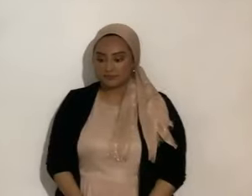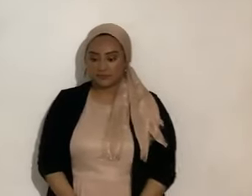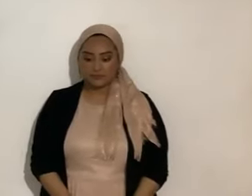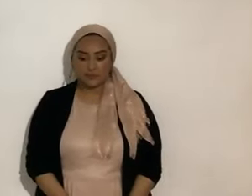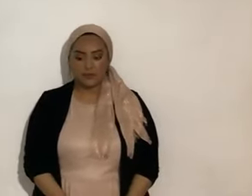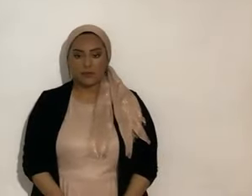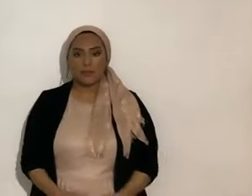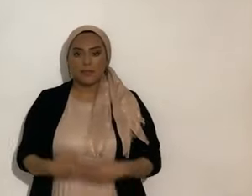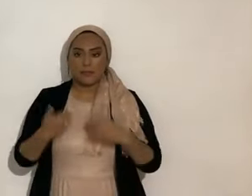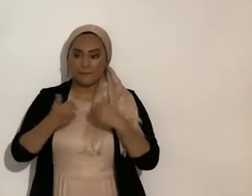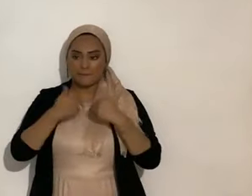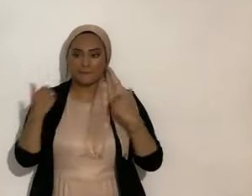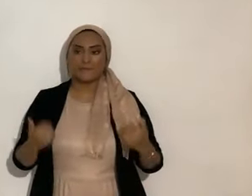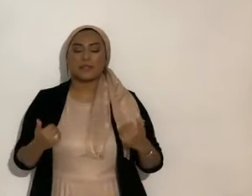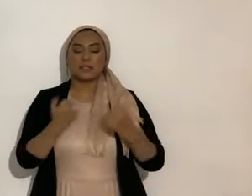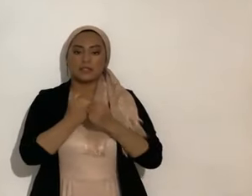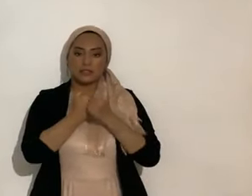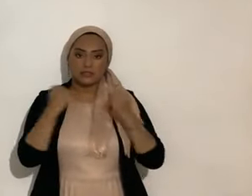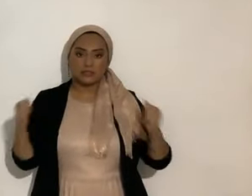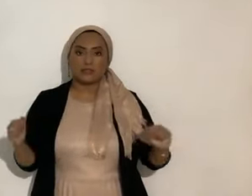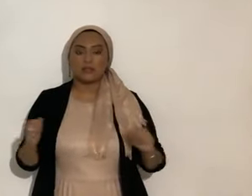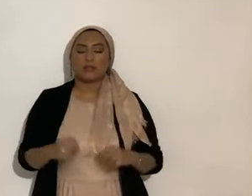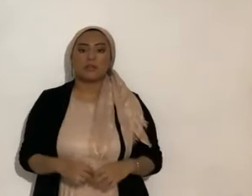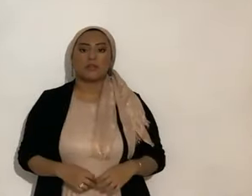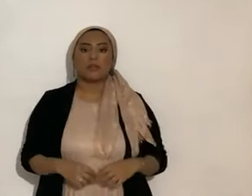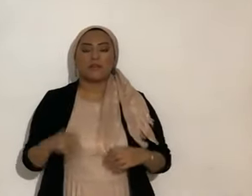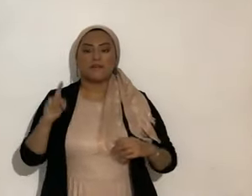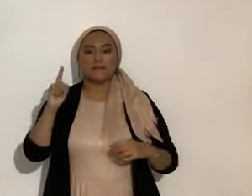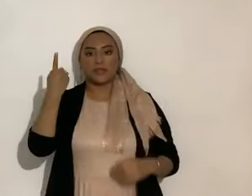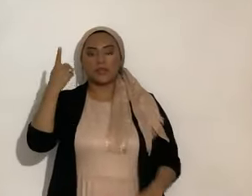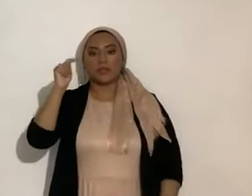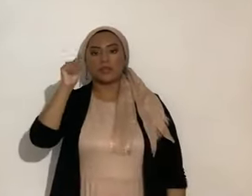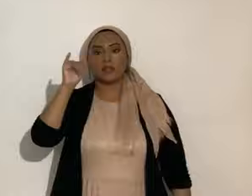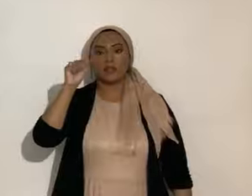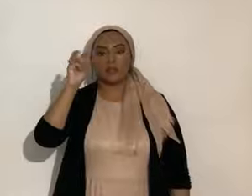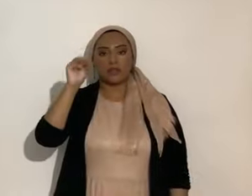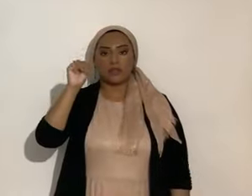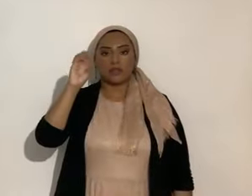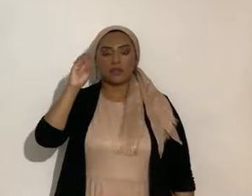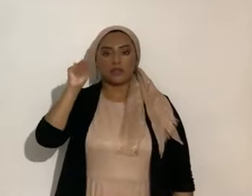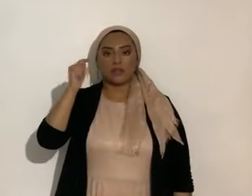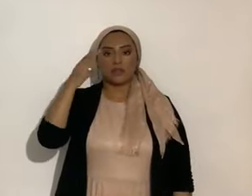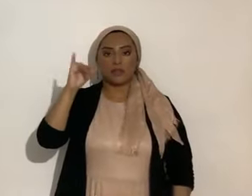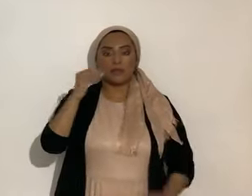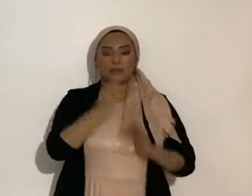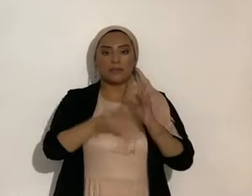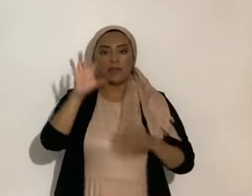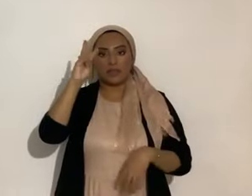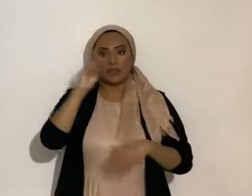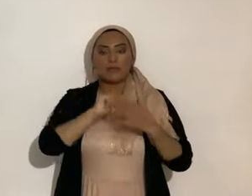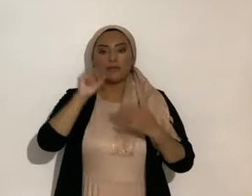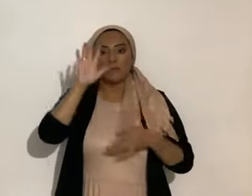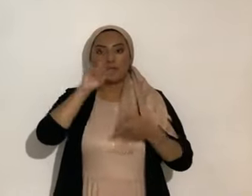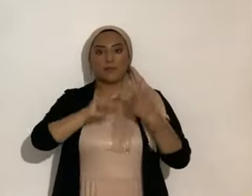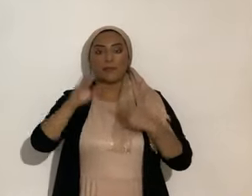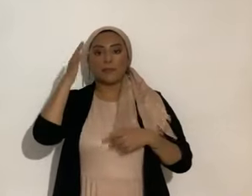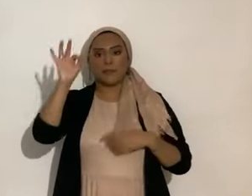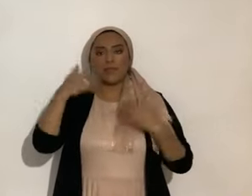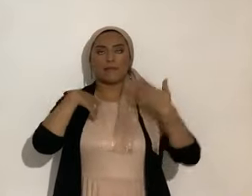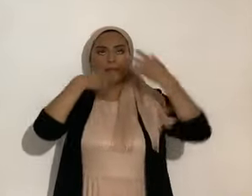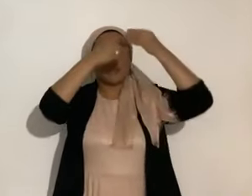Entonces tú apártate y sálvate, ¿sí? En 1 Timoteo 6, versos 5 al 19, hay una lista